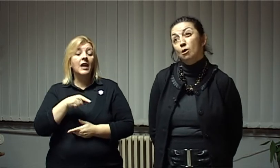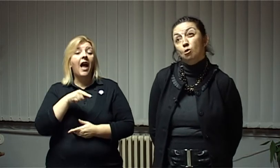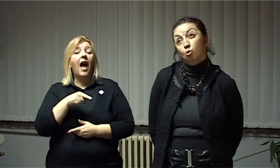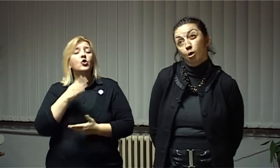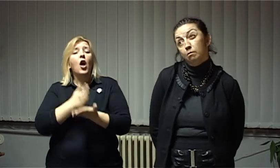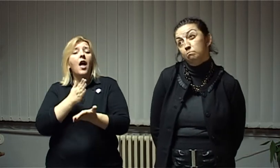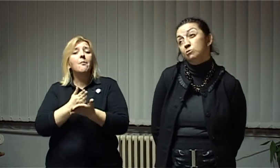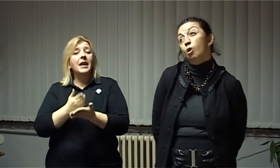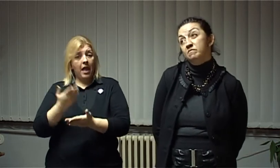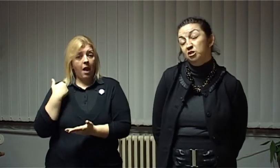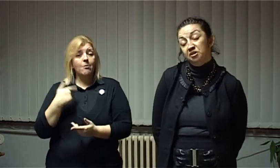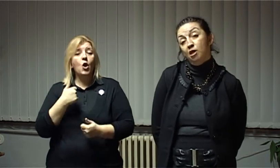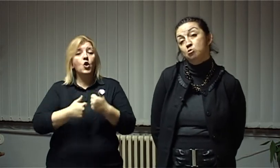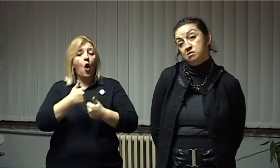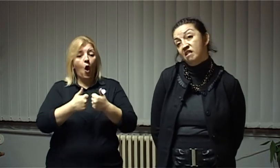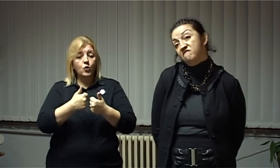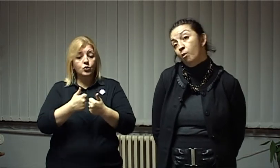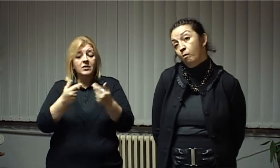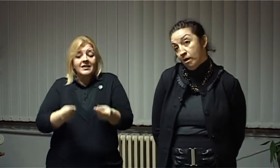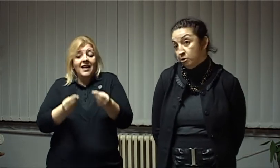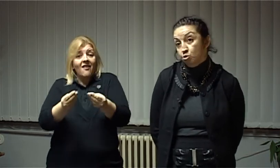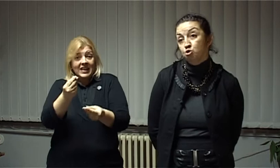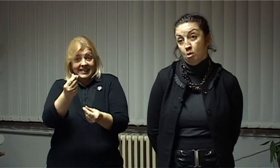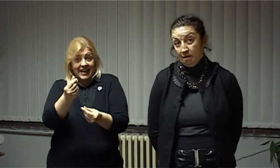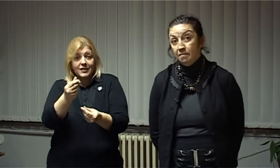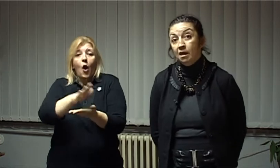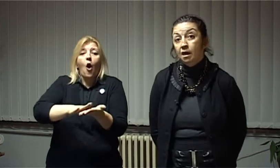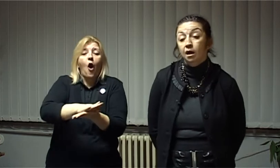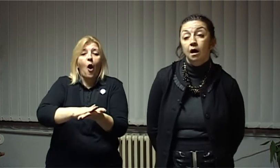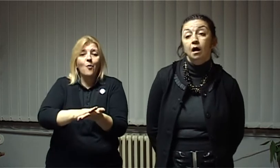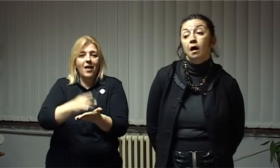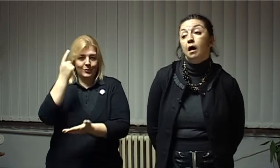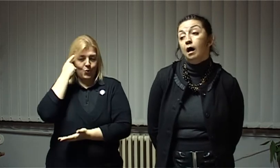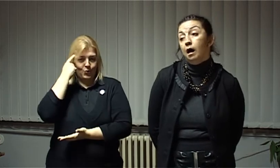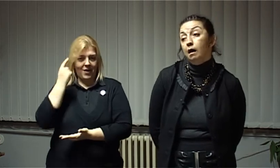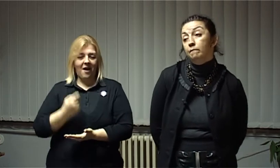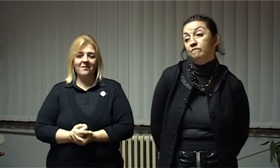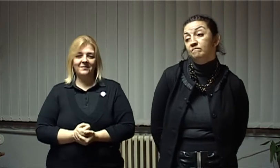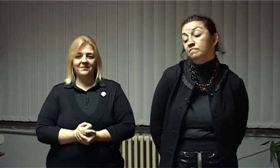konkursa kojim se dodeljuju sredstva u oblasti kulture.